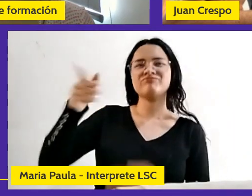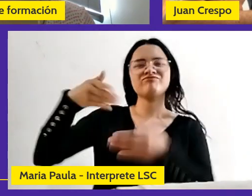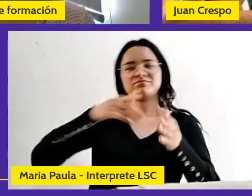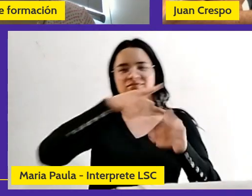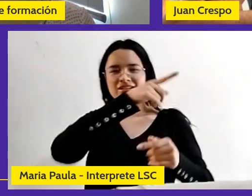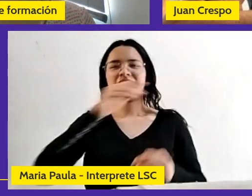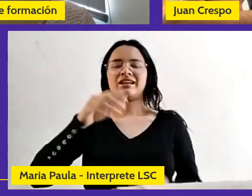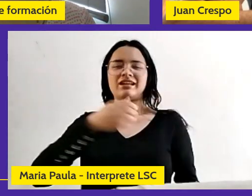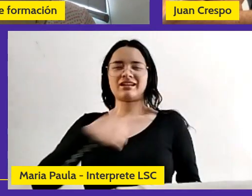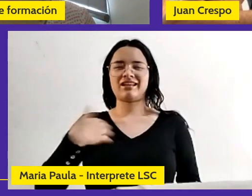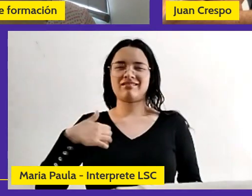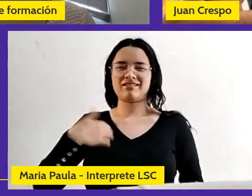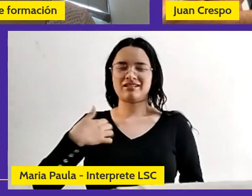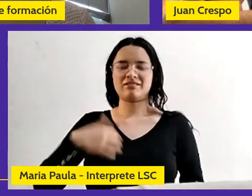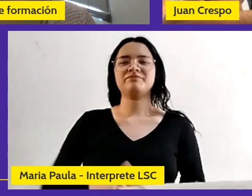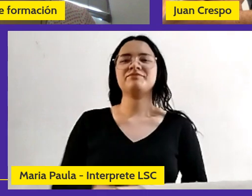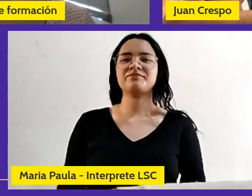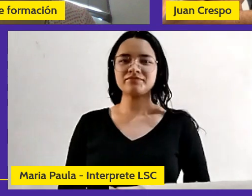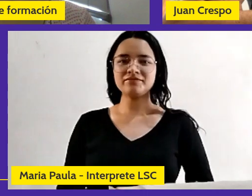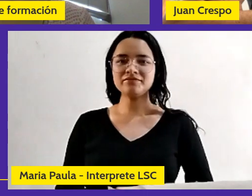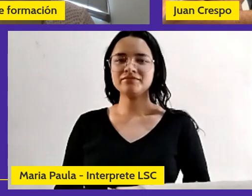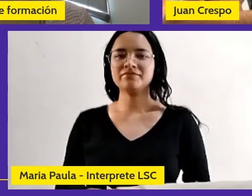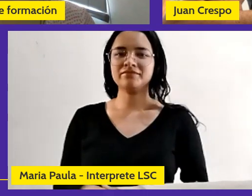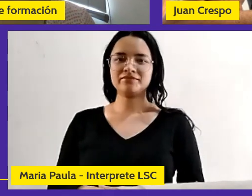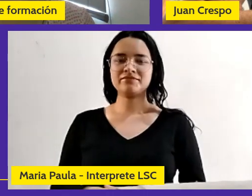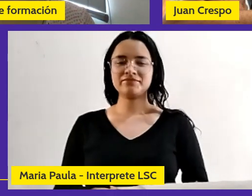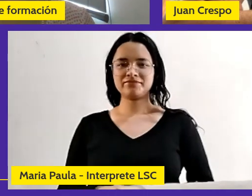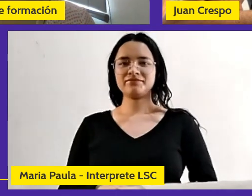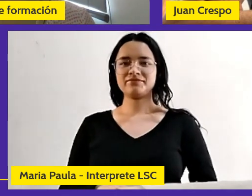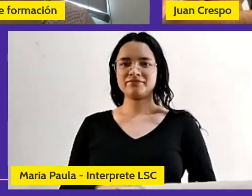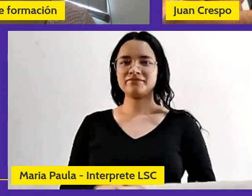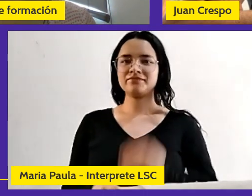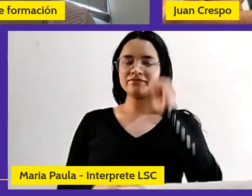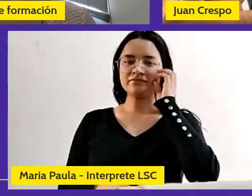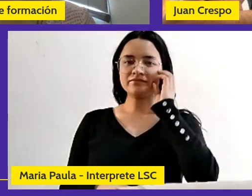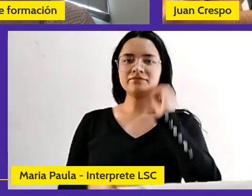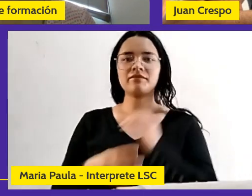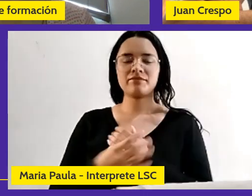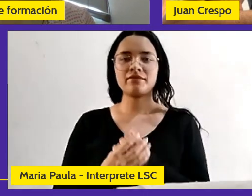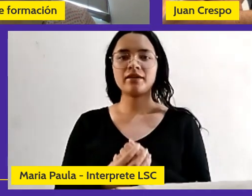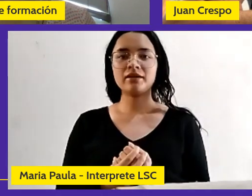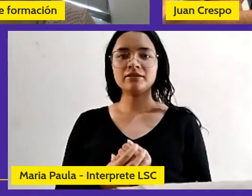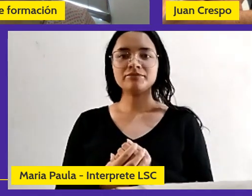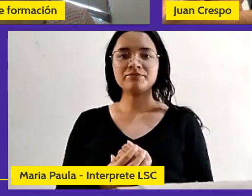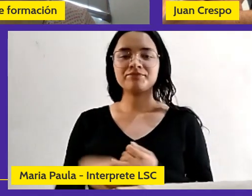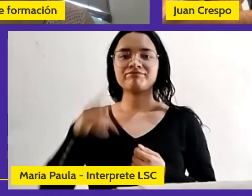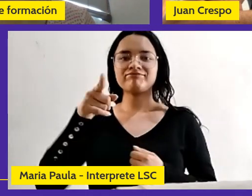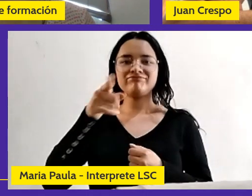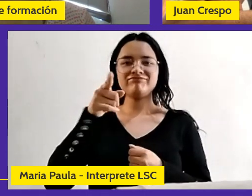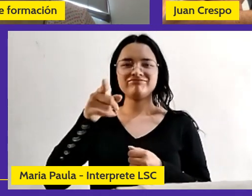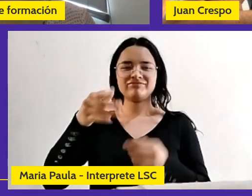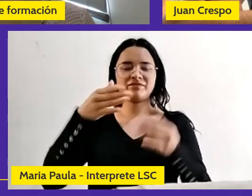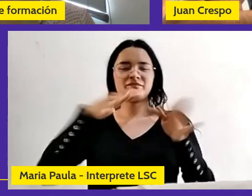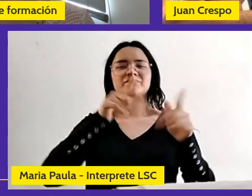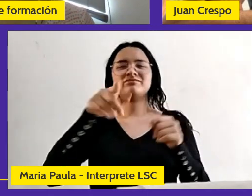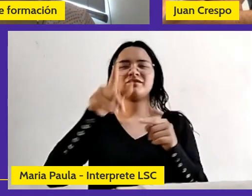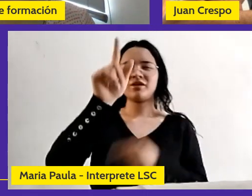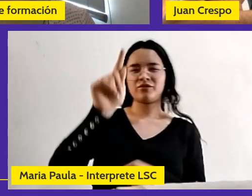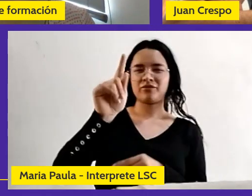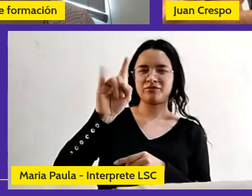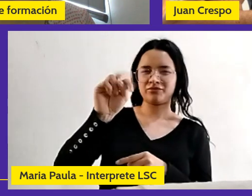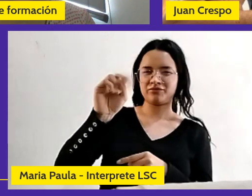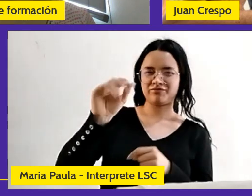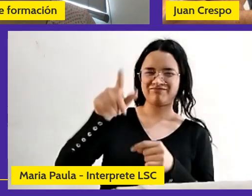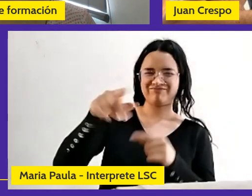experiencia en cine y televisión. Él está especializado en producción internacional y distribución. Él fundó la productora y distribuidora de contenidos